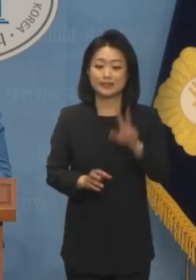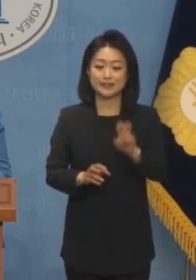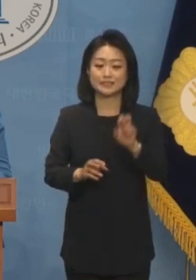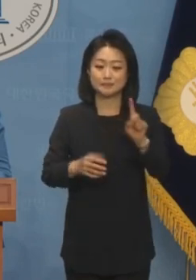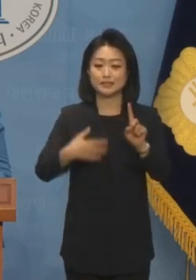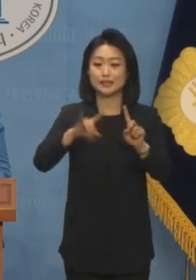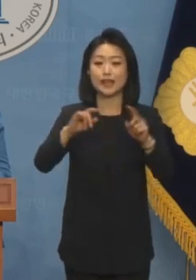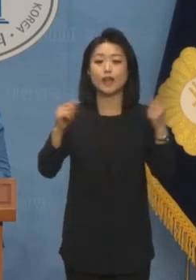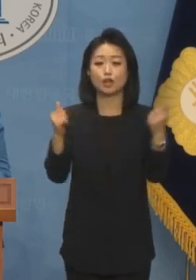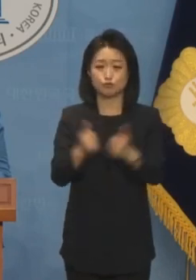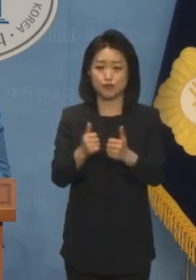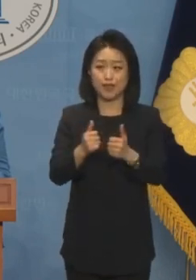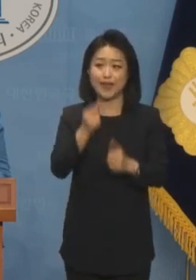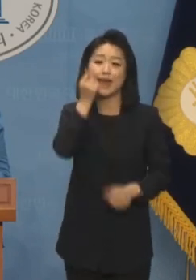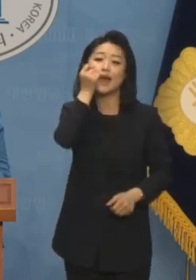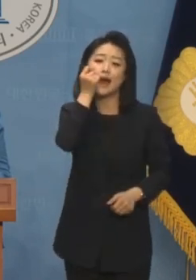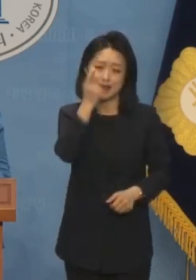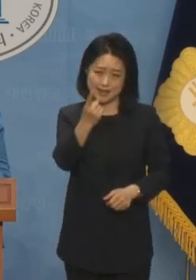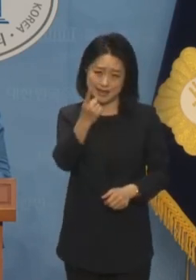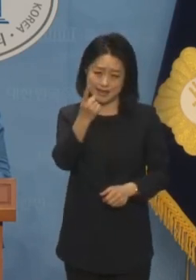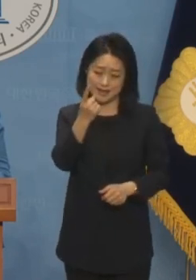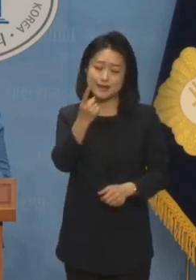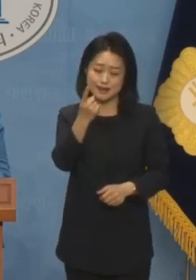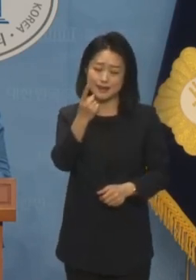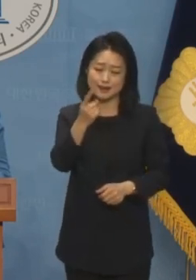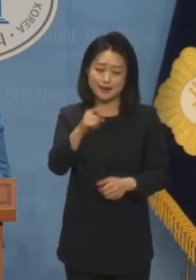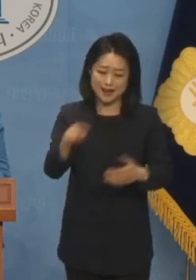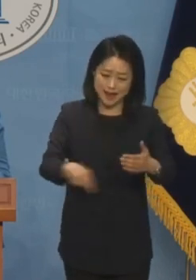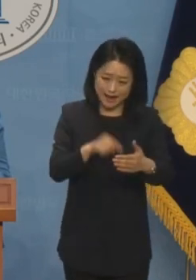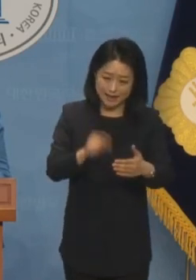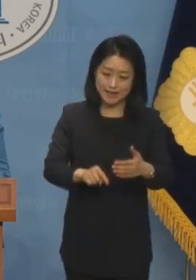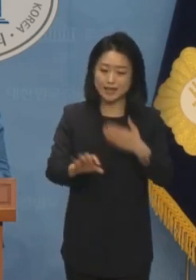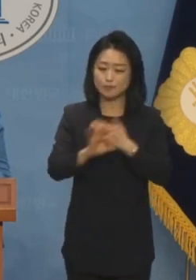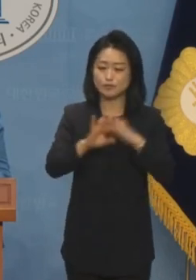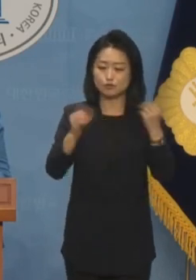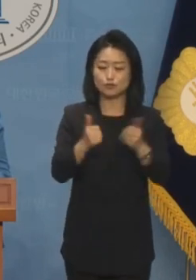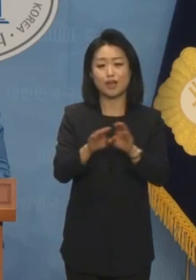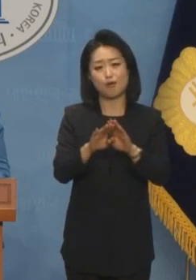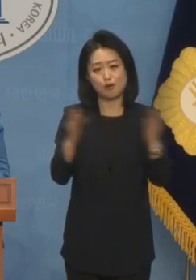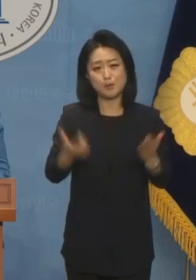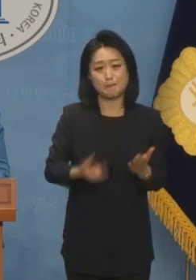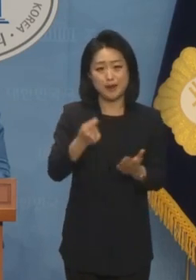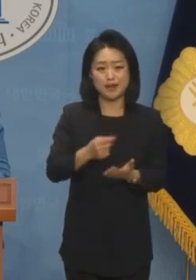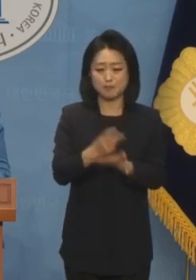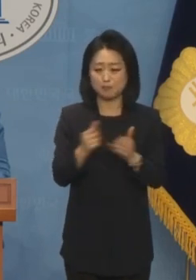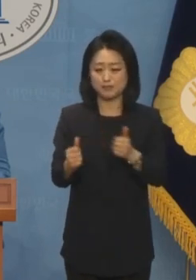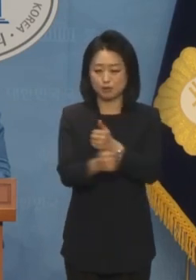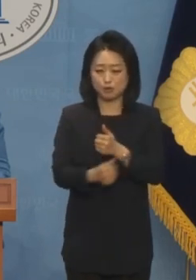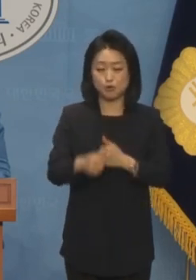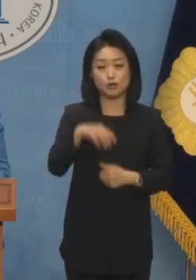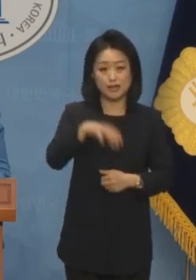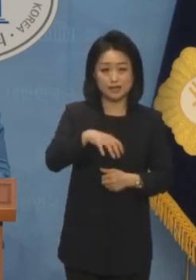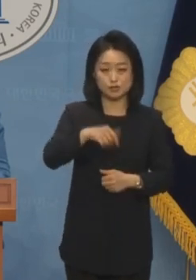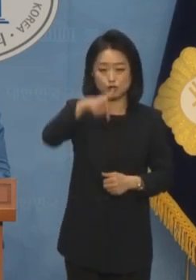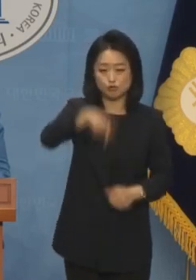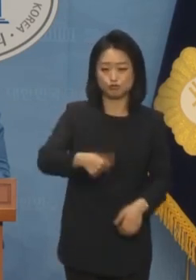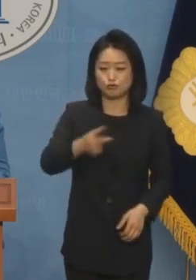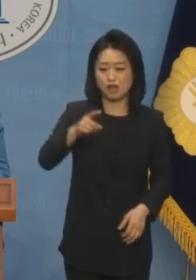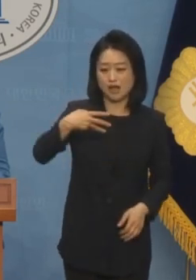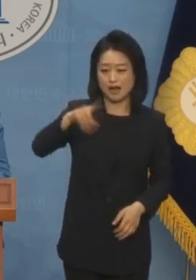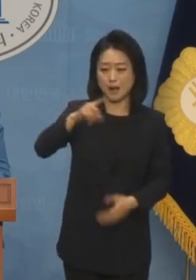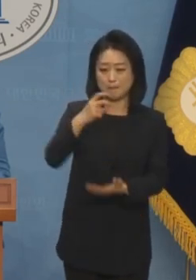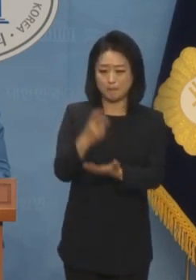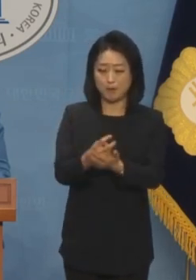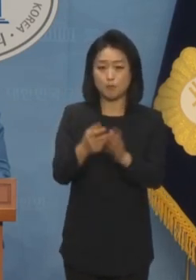21대 국회 이제 한 달 남았습니다. 임시국회 열어서 빨리 법사위가 구하라법 관련한